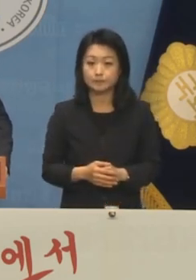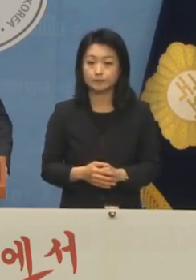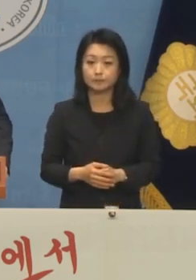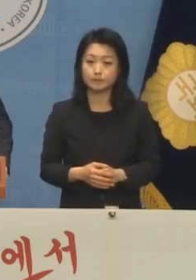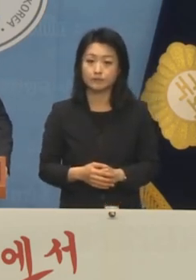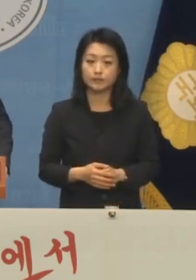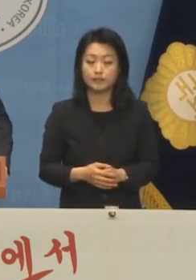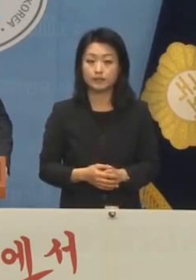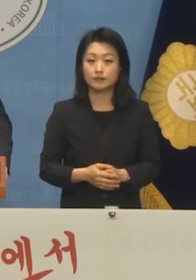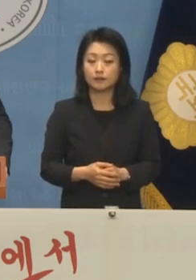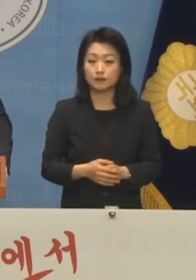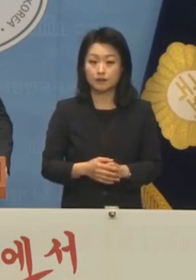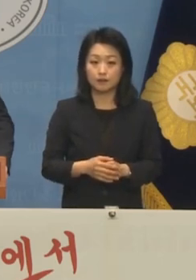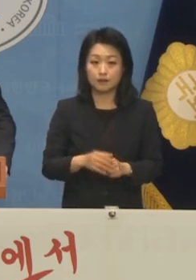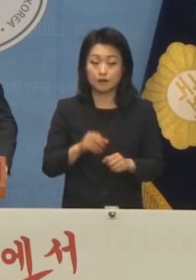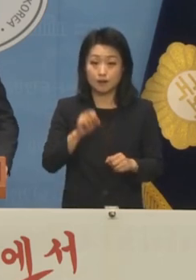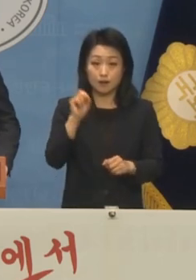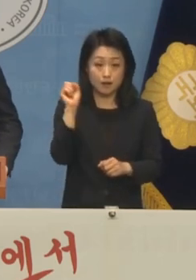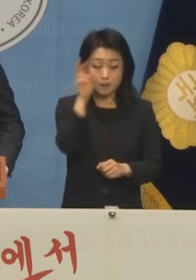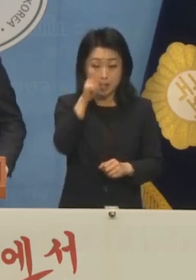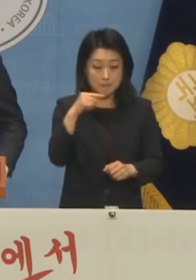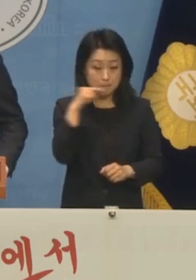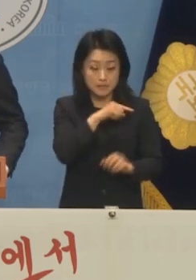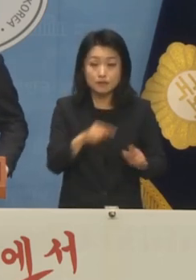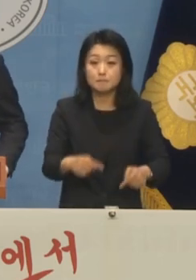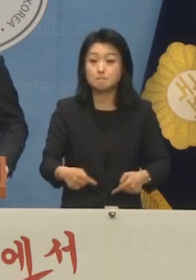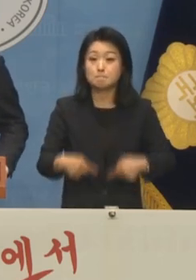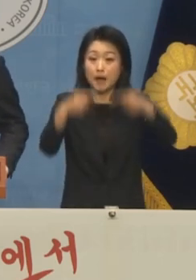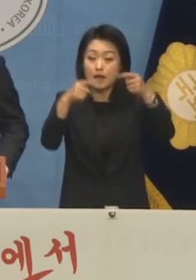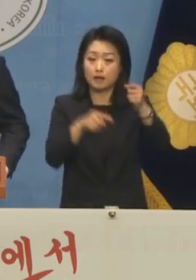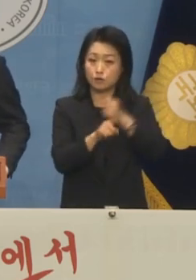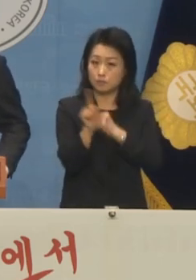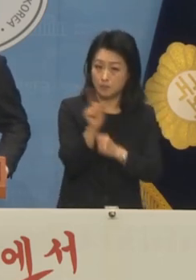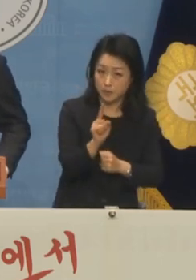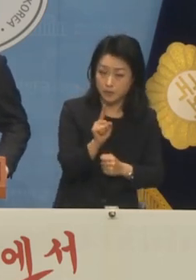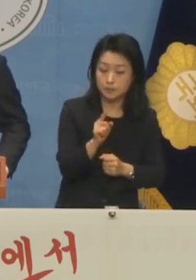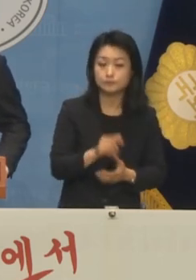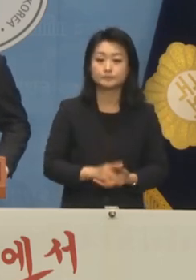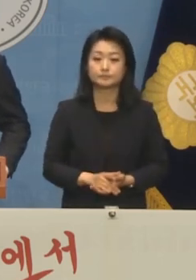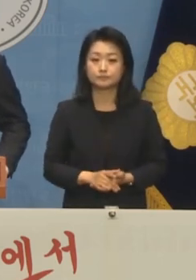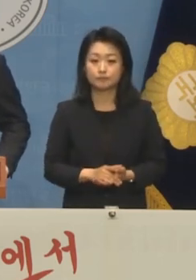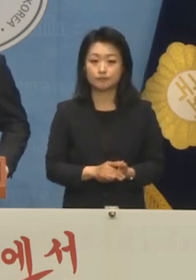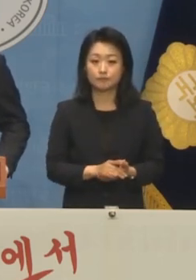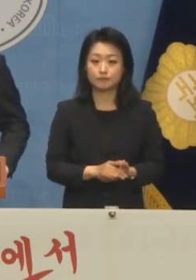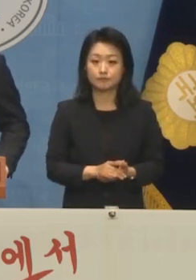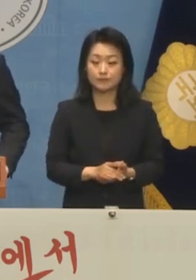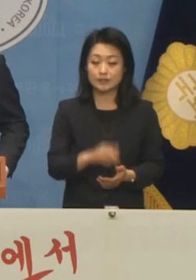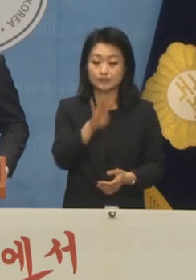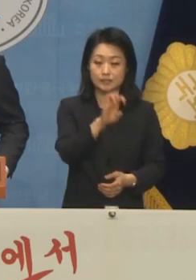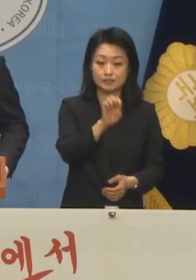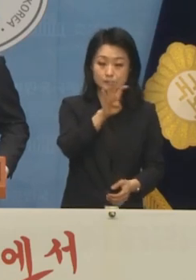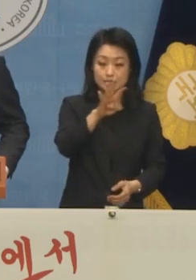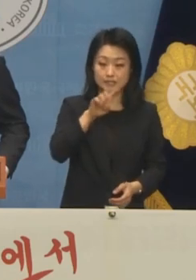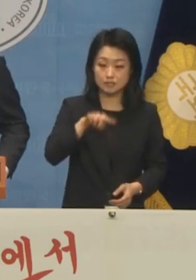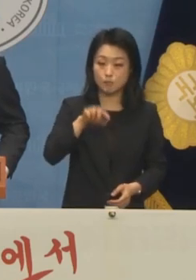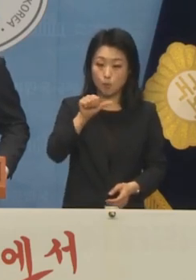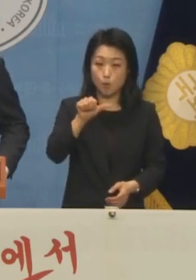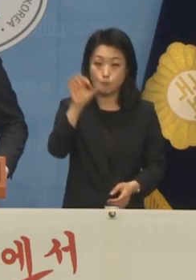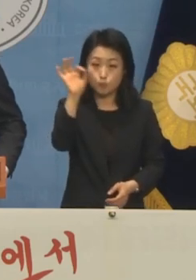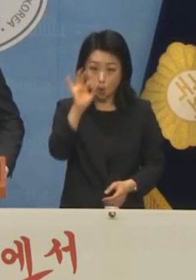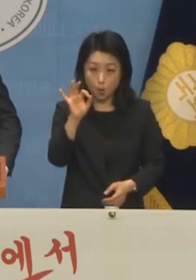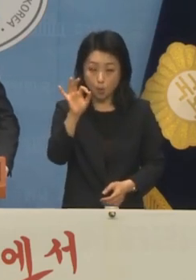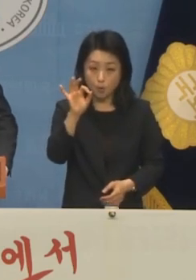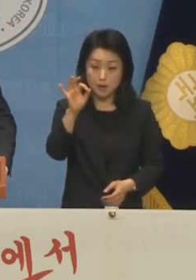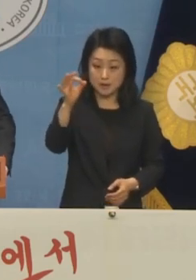시기에 이처럼 미적립 부채가 급증하는 이유를 말씀드리겠습니다. 소득대체율 44.5%를